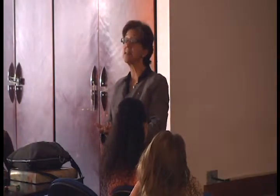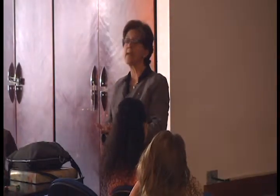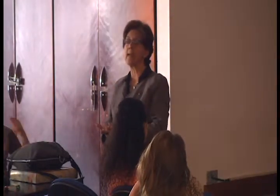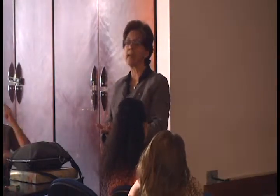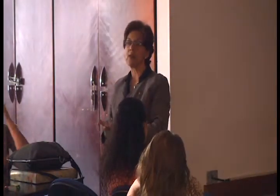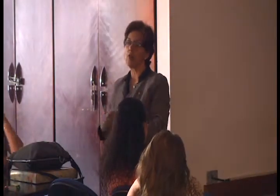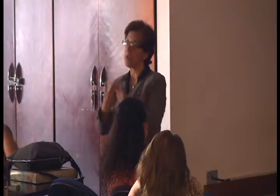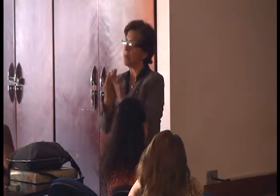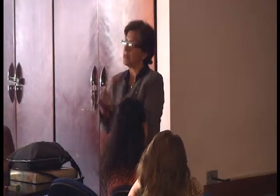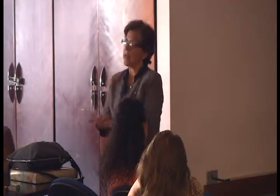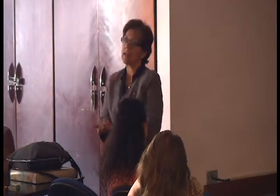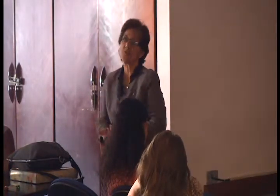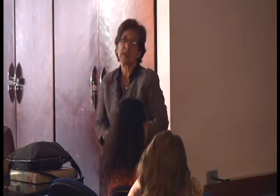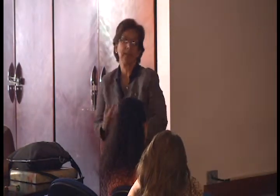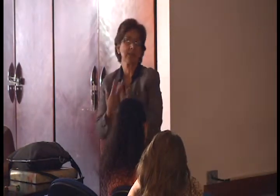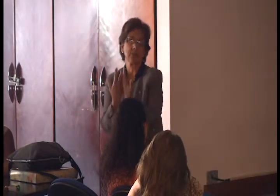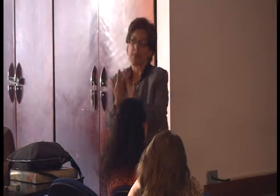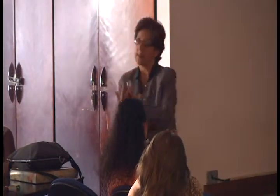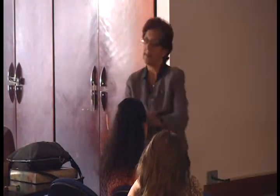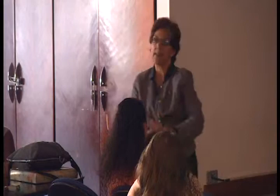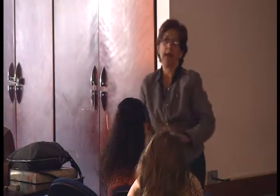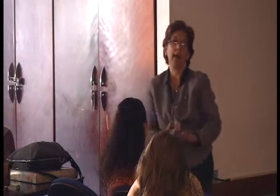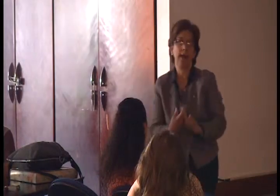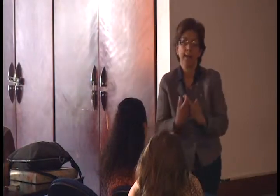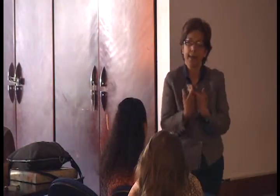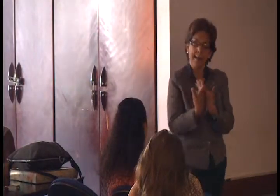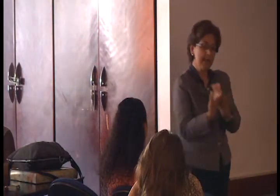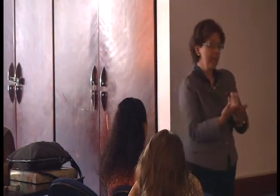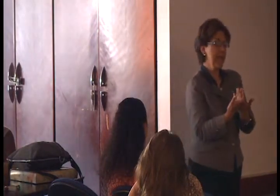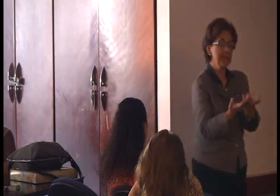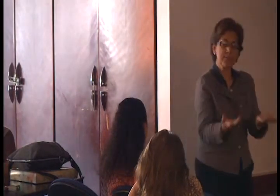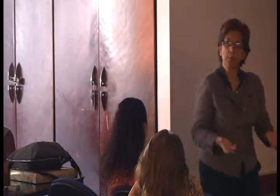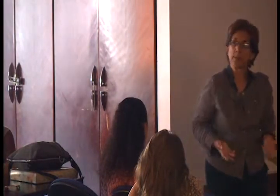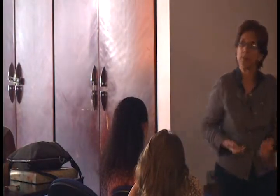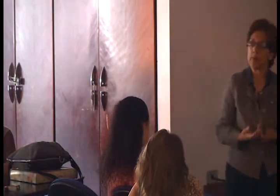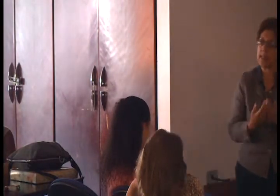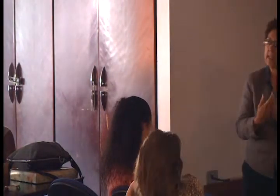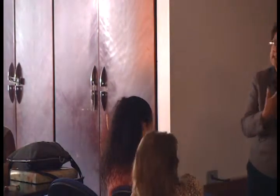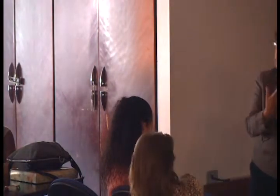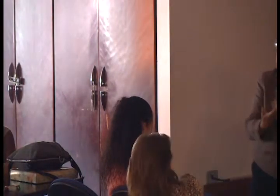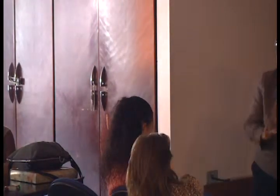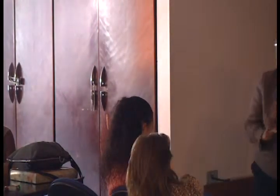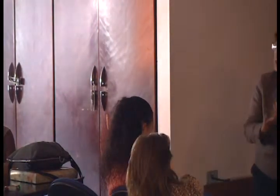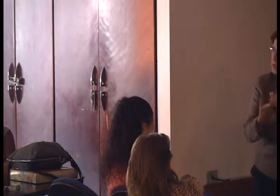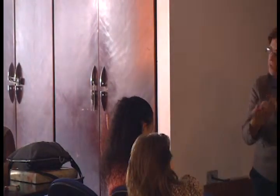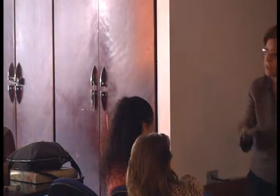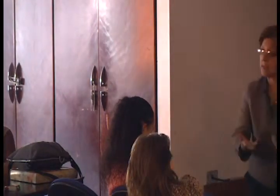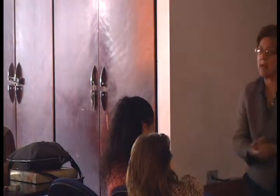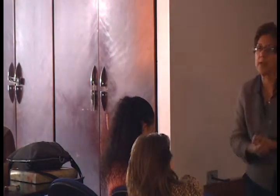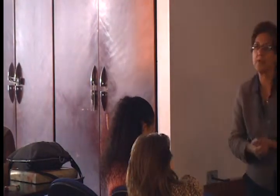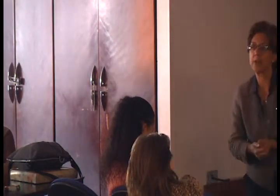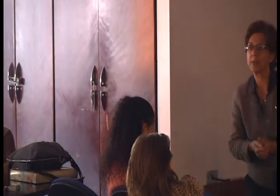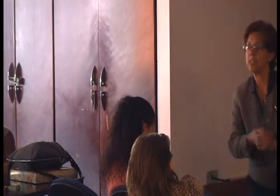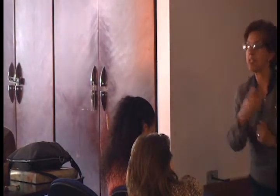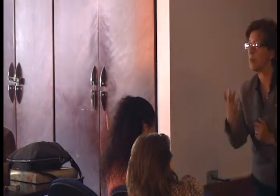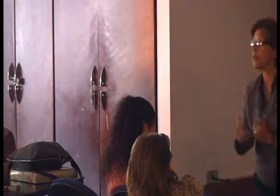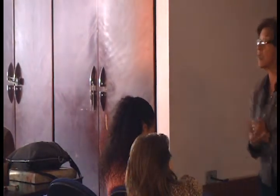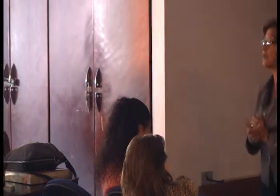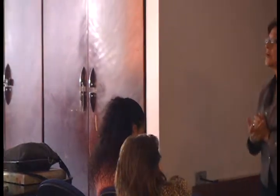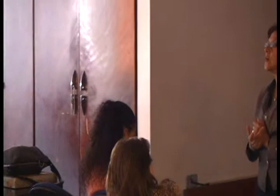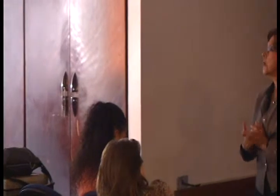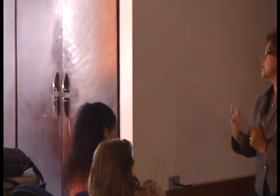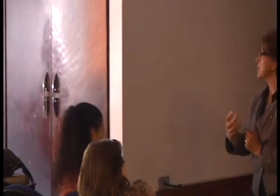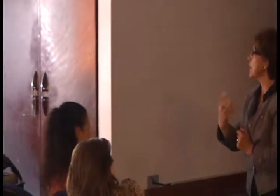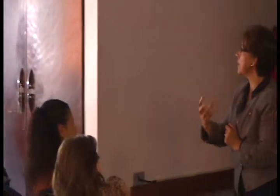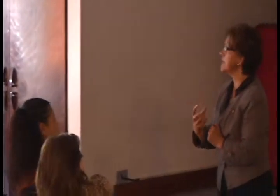entramos en la otredad que plantea Esquilla, o que plantea Carlos Sánchez, o que plantea en este momento cualquiera de estos teóricos que están